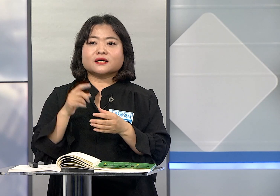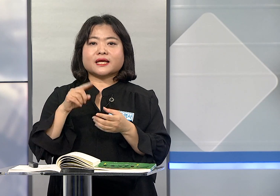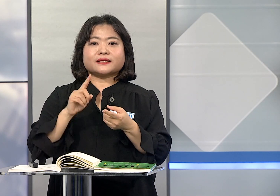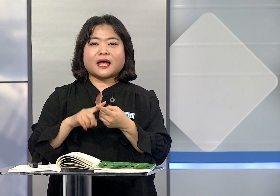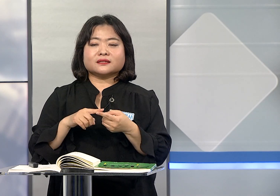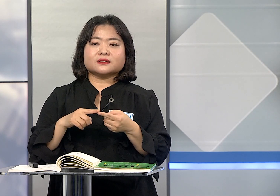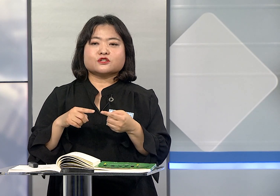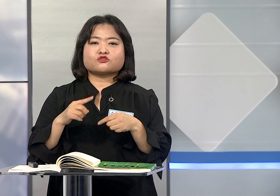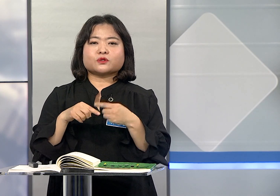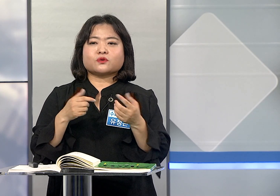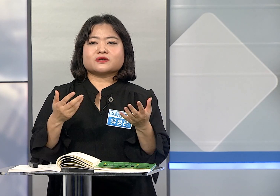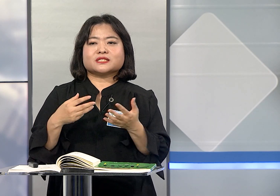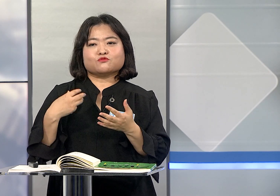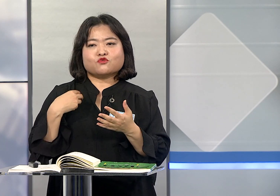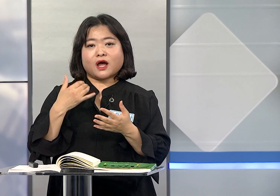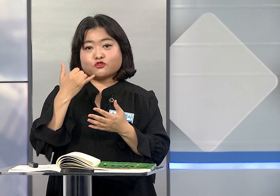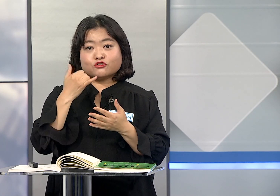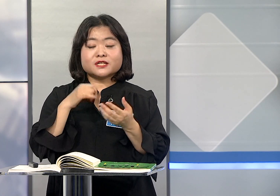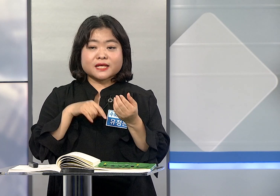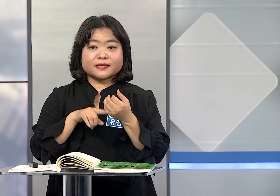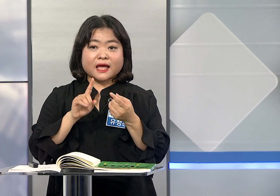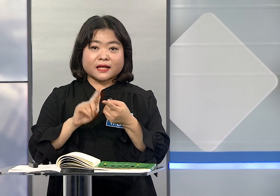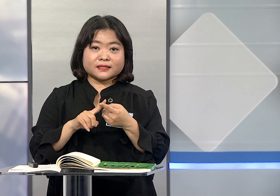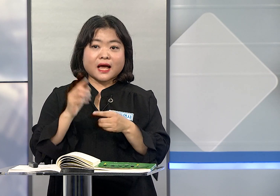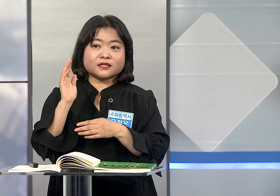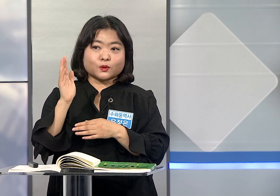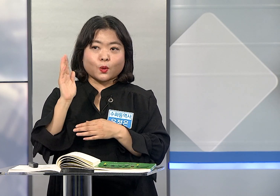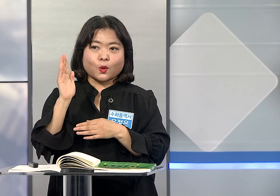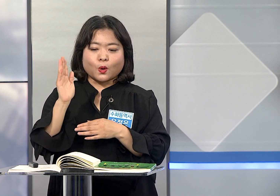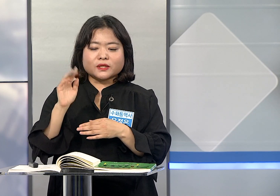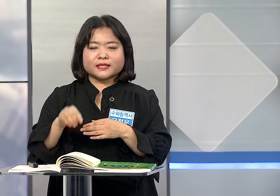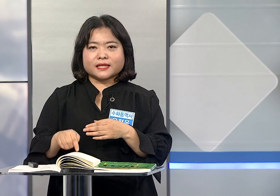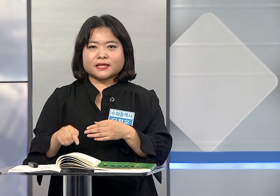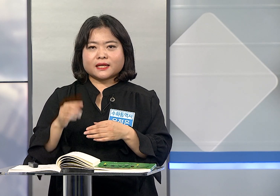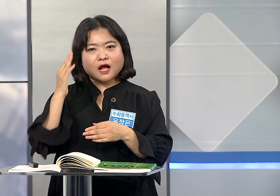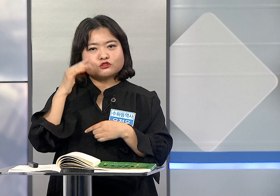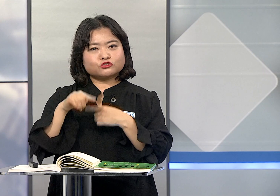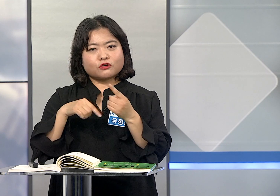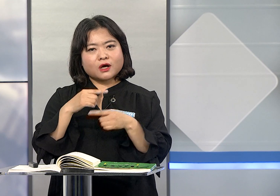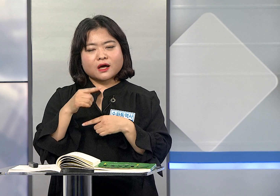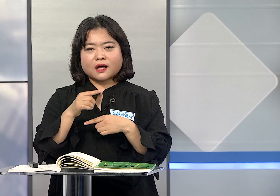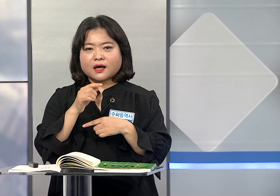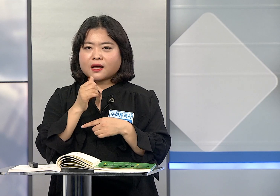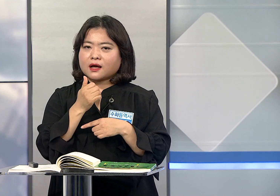거기에 대한 수화통역 직무와 윤리에 대한 이야기로 이 한국